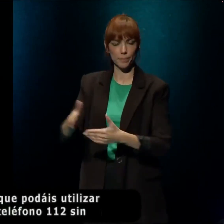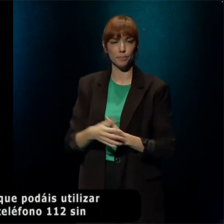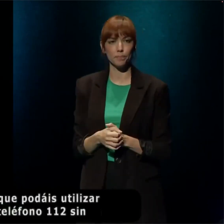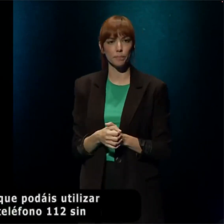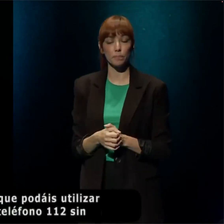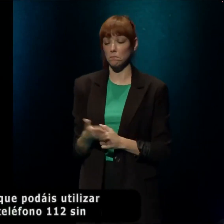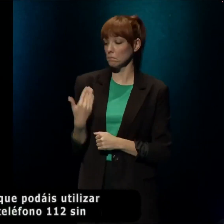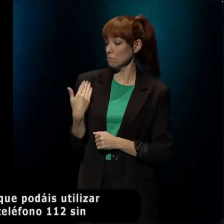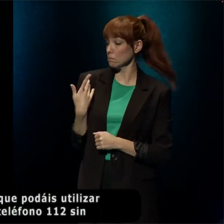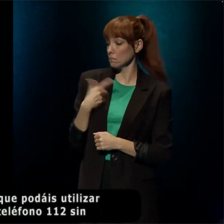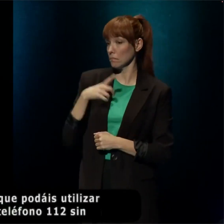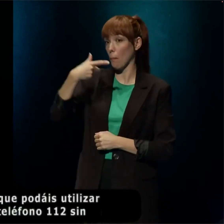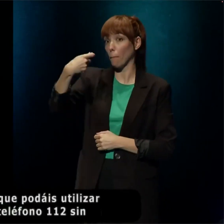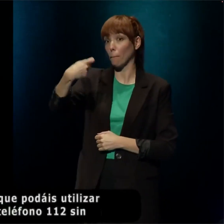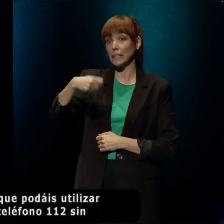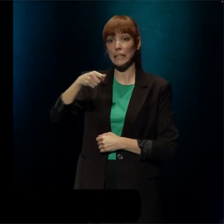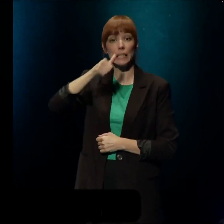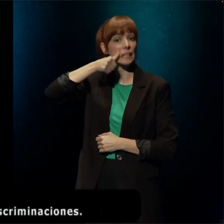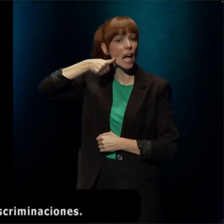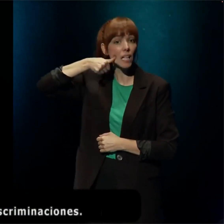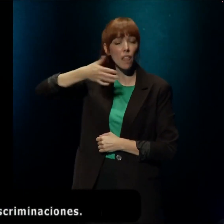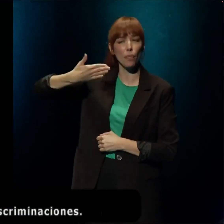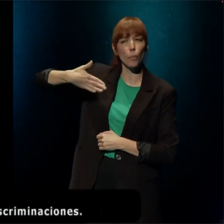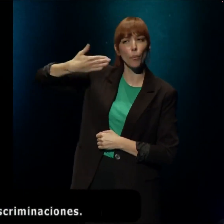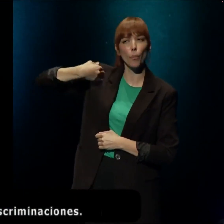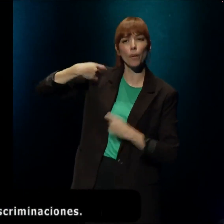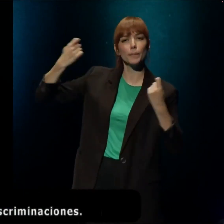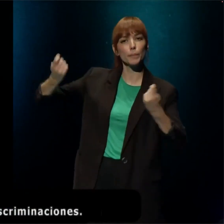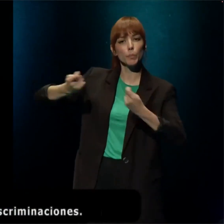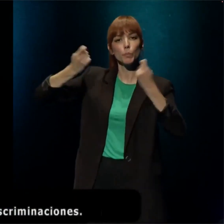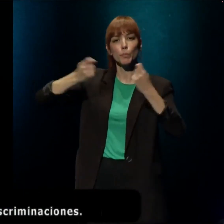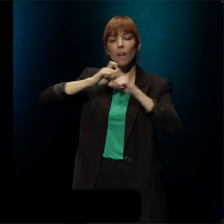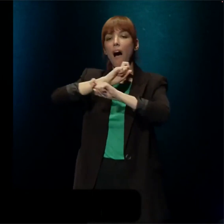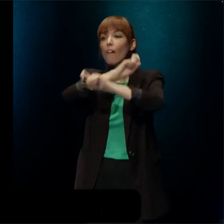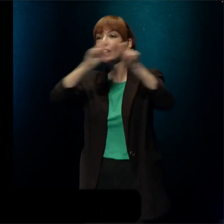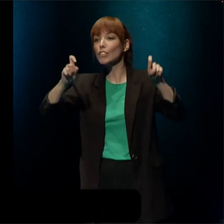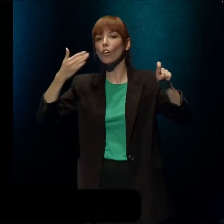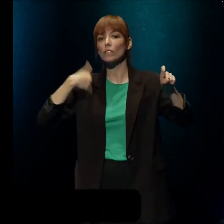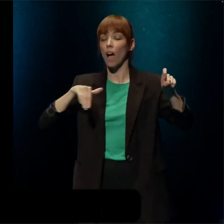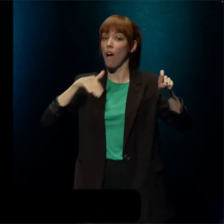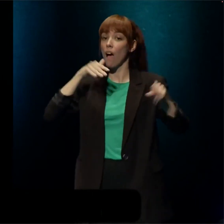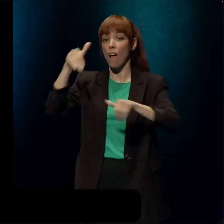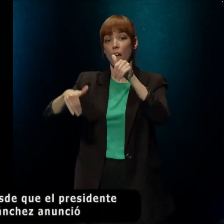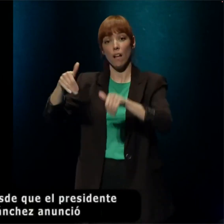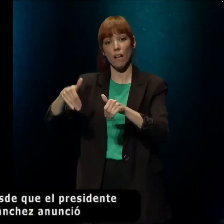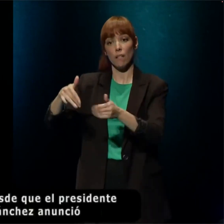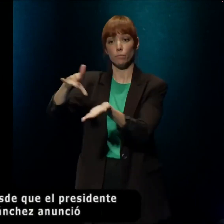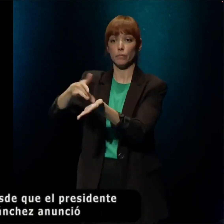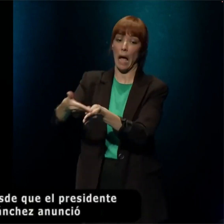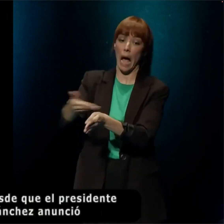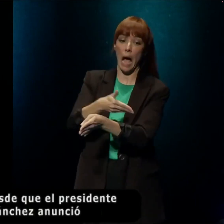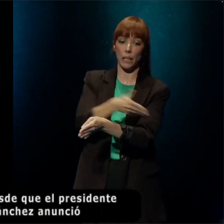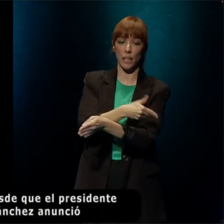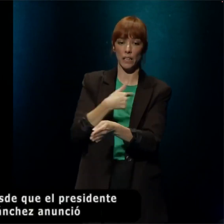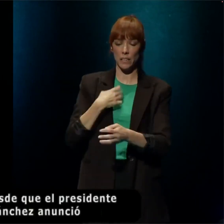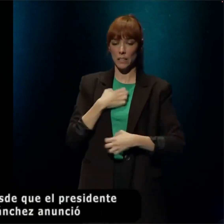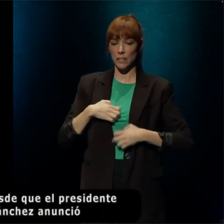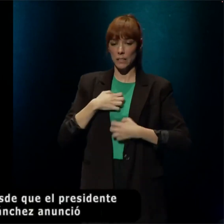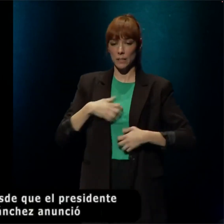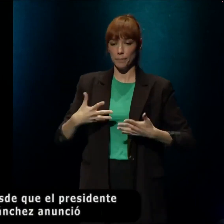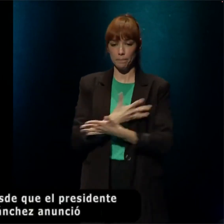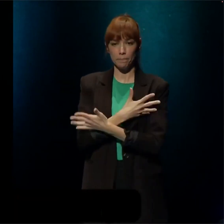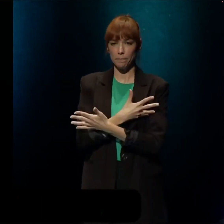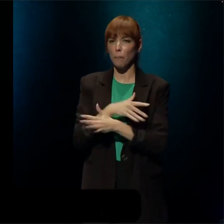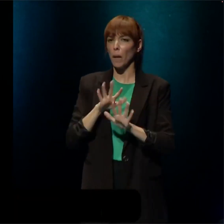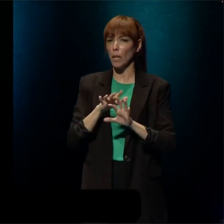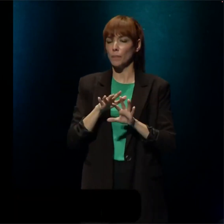Llevo desde que el presidente Sánchez anunció el adelanto electoral en una desazón, pero no me